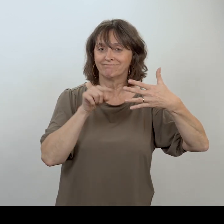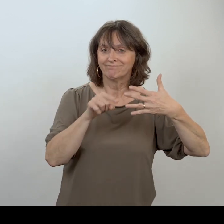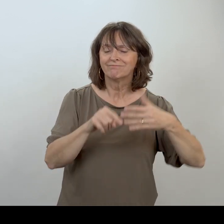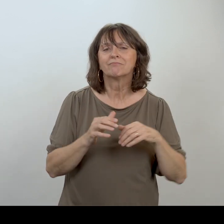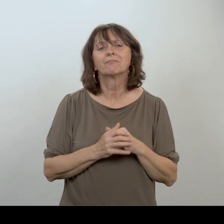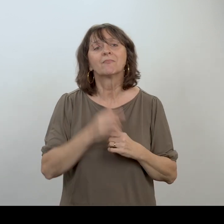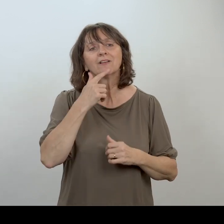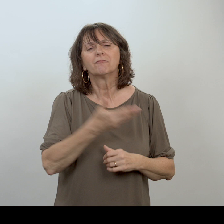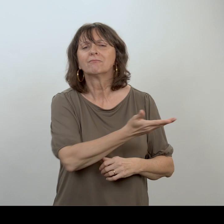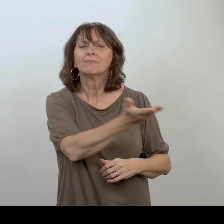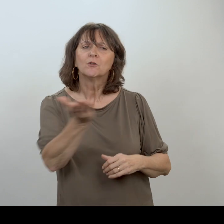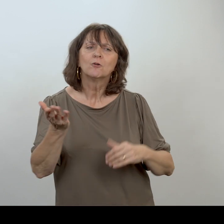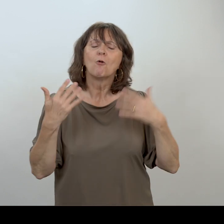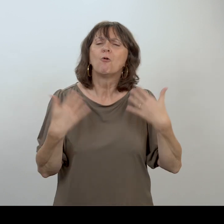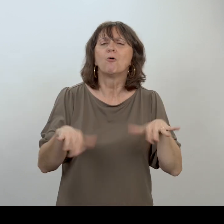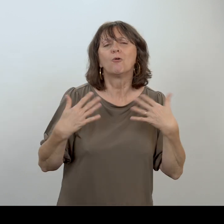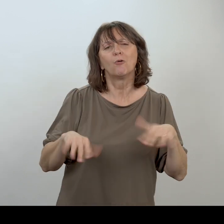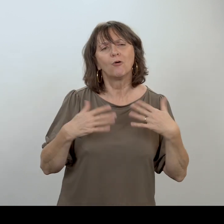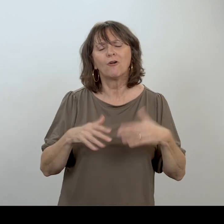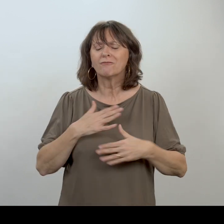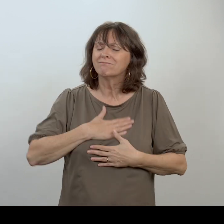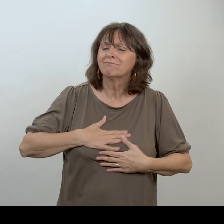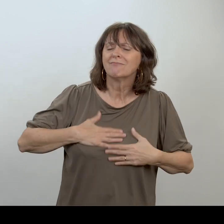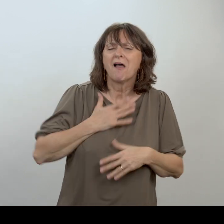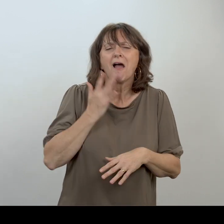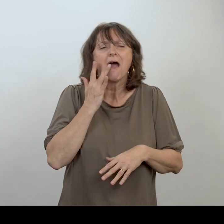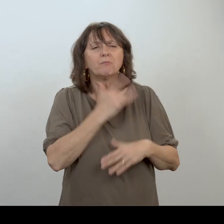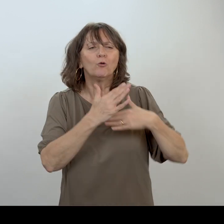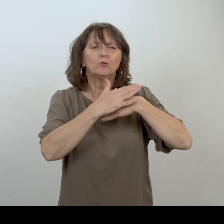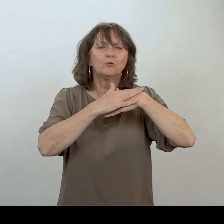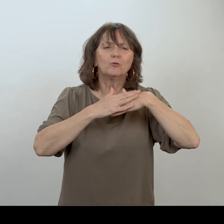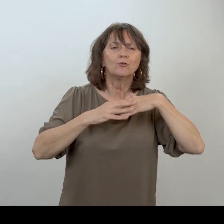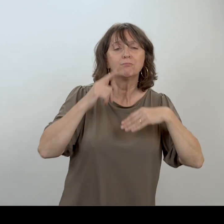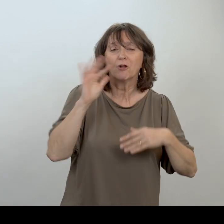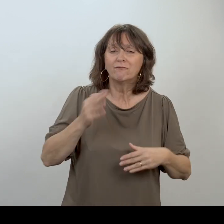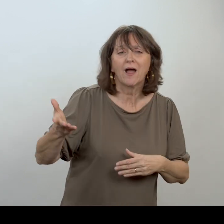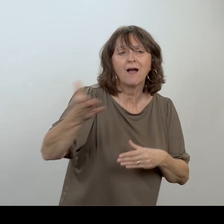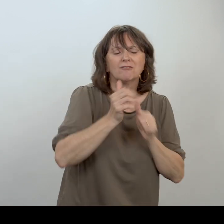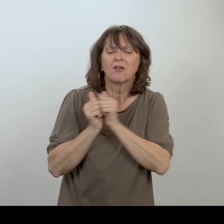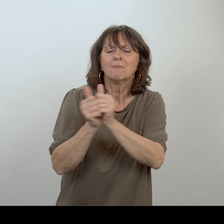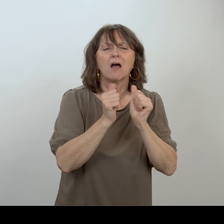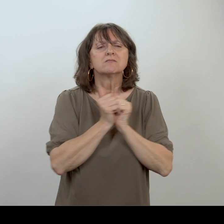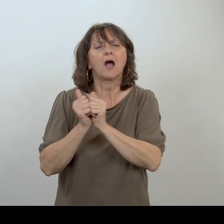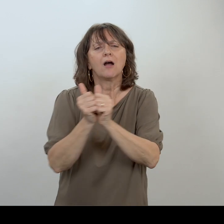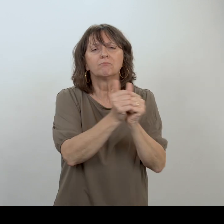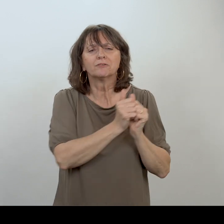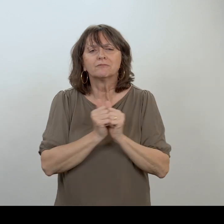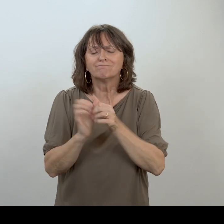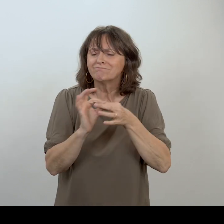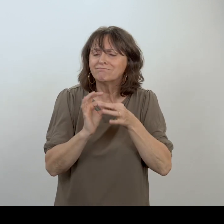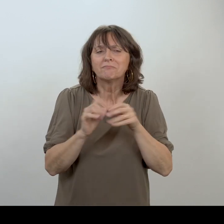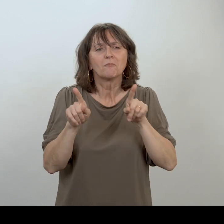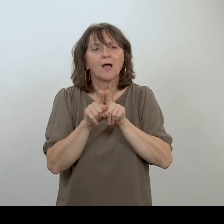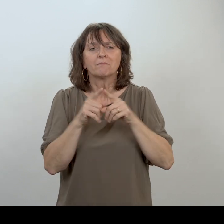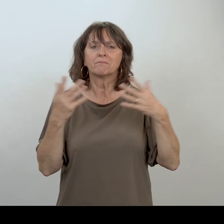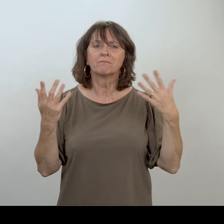voici qu'il est agréable, qu'il est doux pour des frères, de demeurer ensemble. C'est comme l'huile précieuse qui